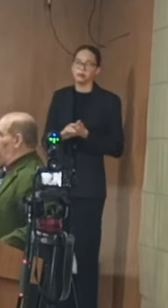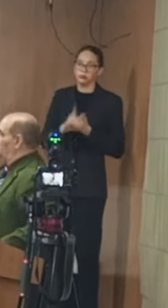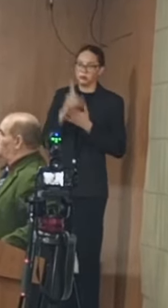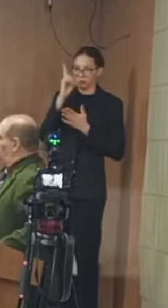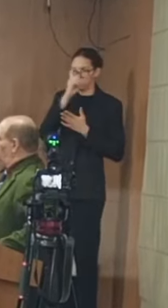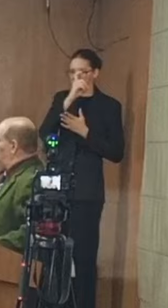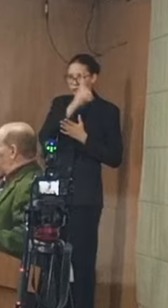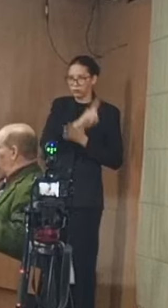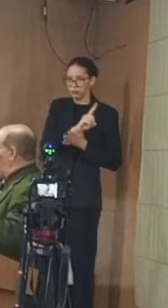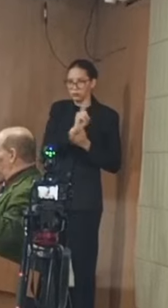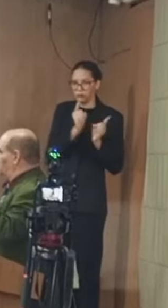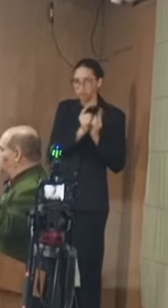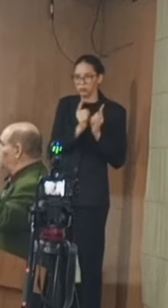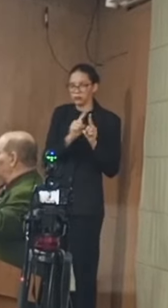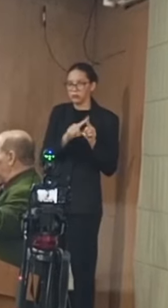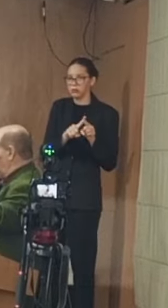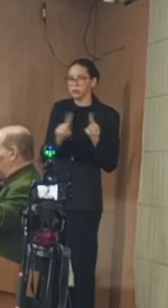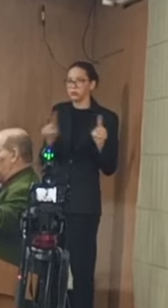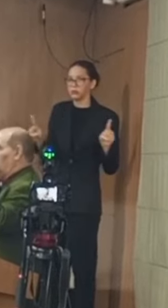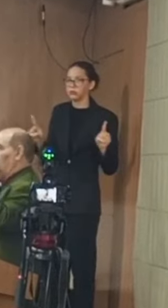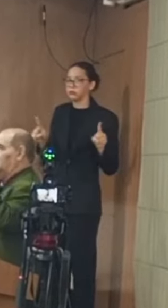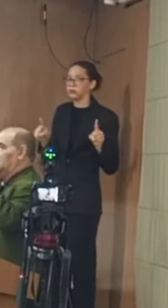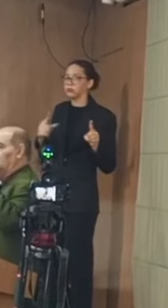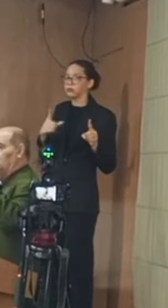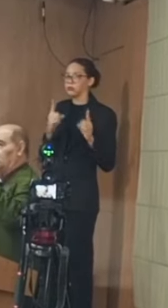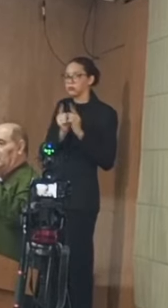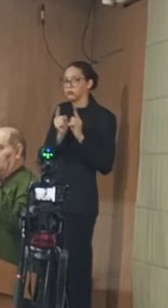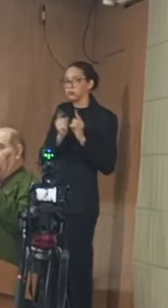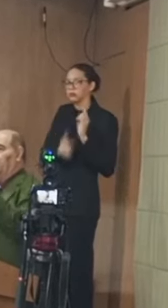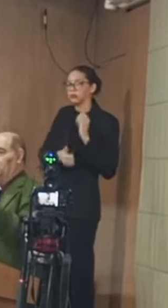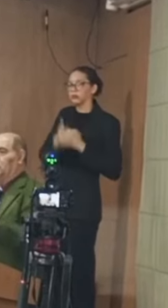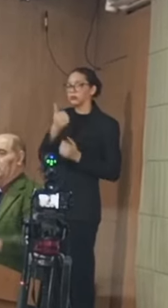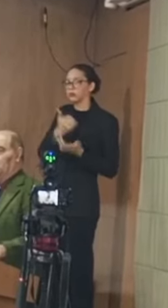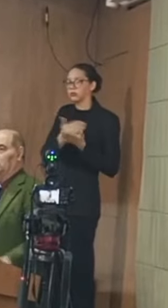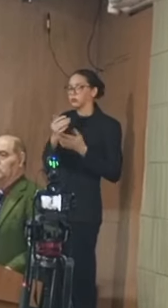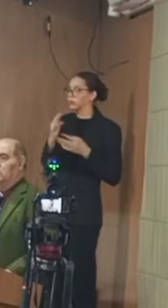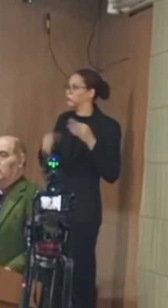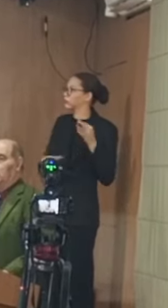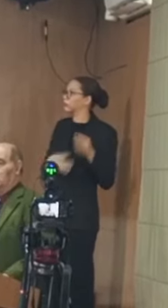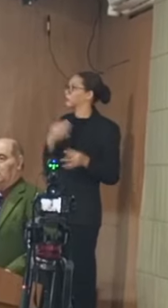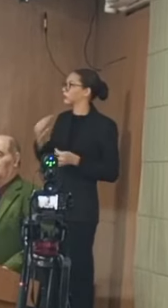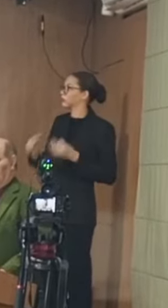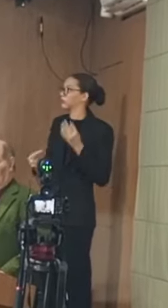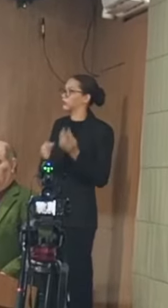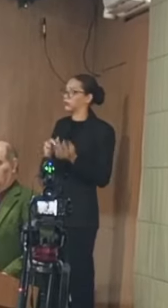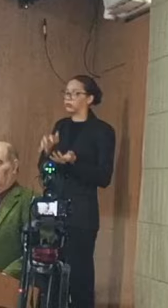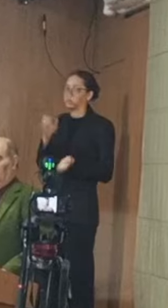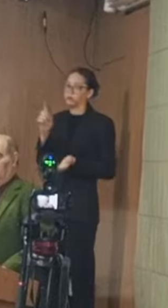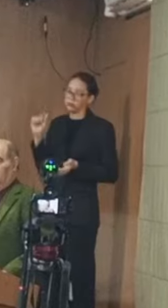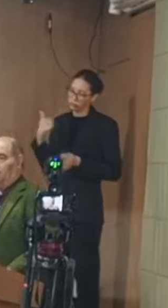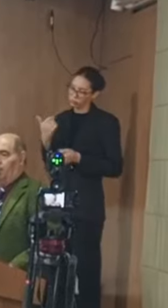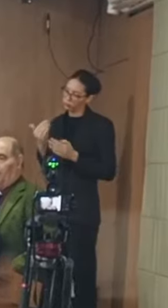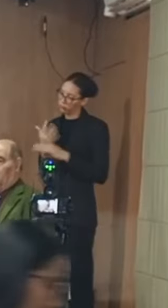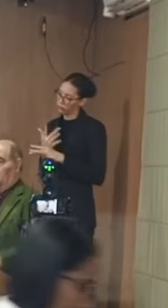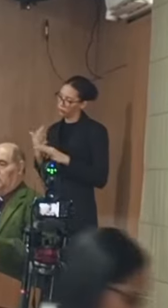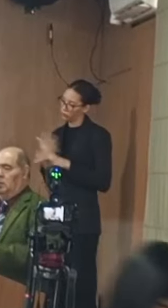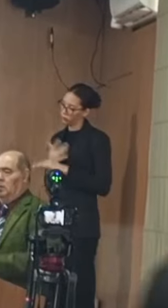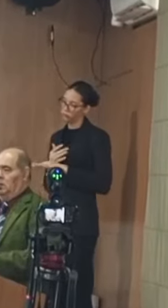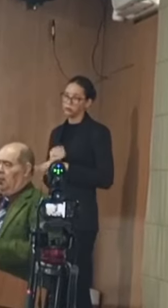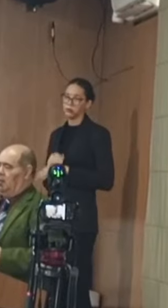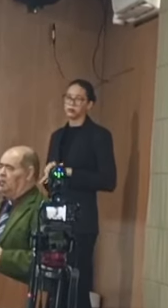pelo menos que atendesse as demandas iniciais de um tratamento do idoso da nossa cidade.